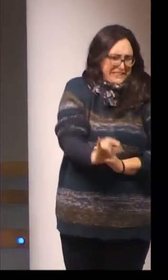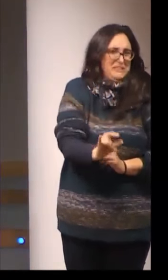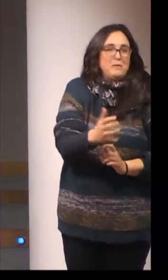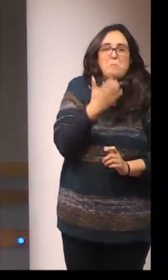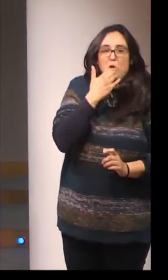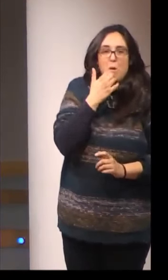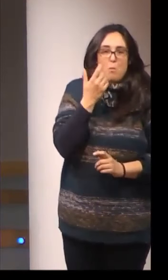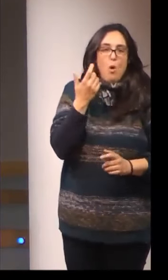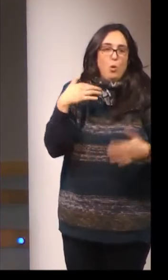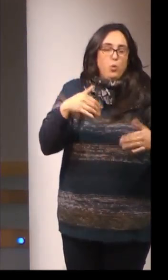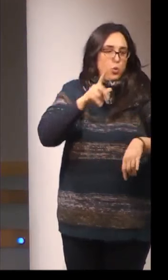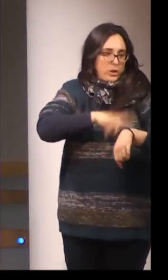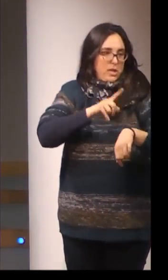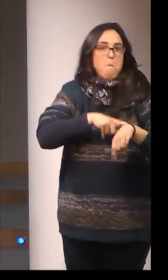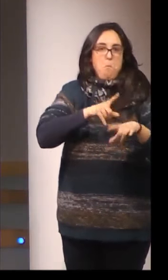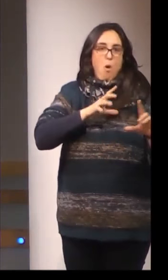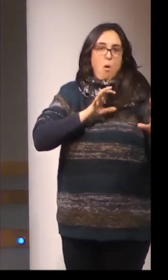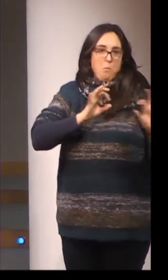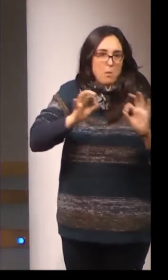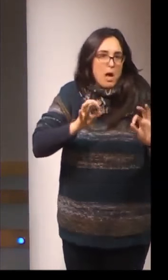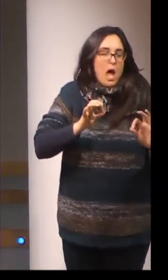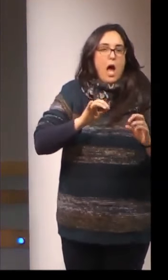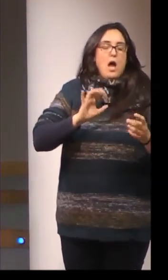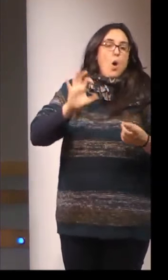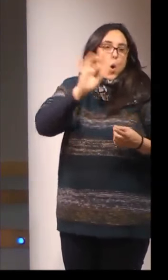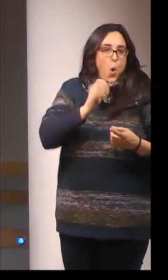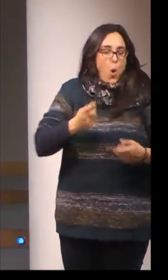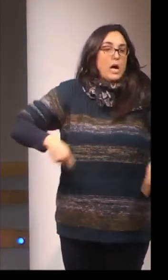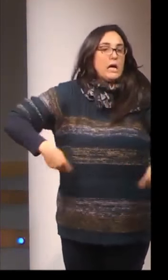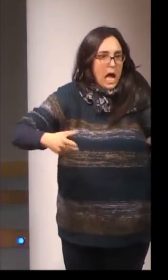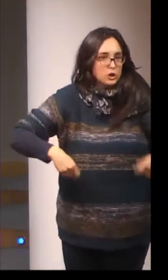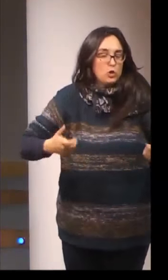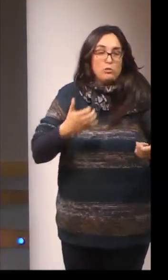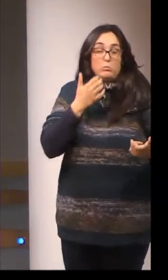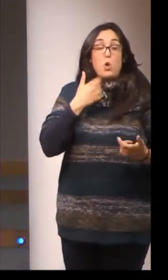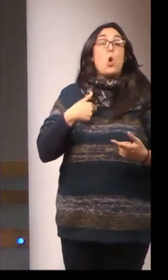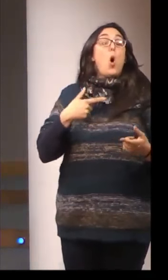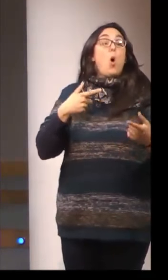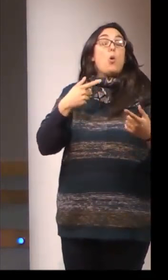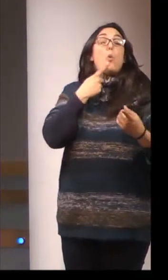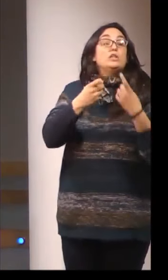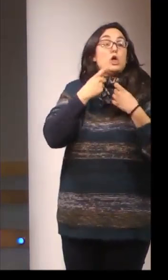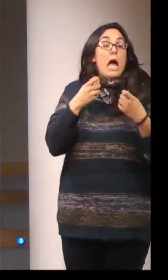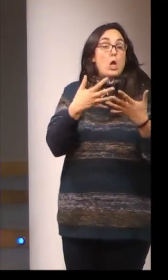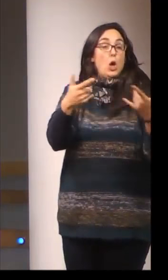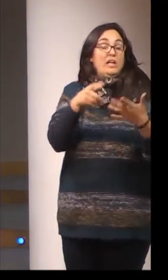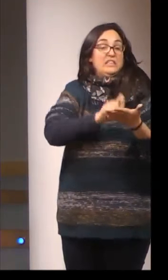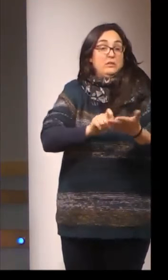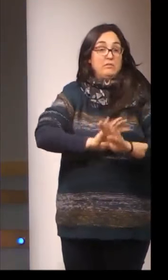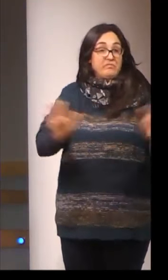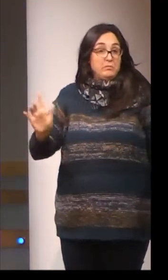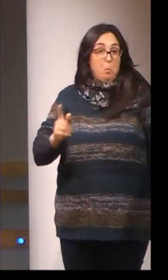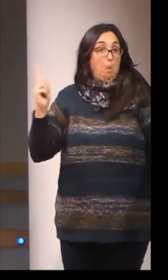detectado, que por supuesto también los hemos detectado, pues el tiempo de preparación que conllevan, el gasto y un